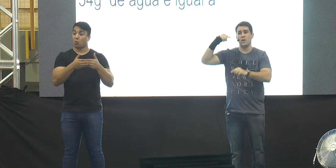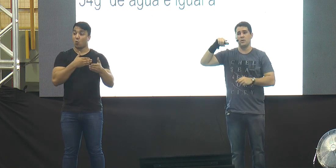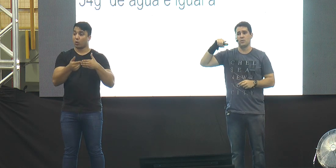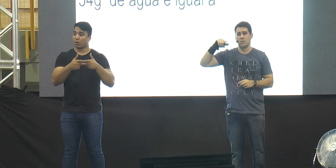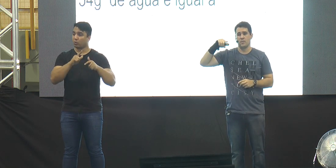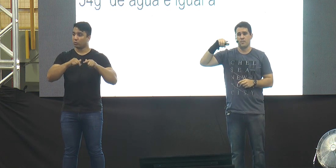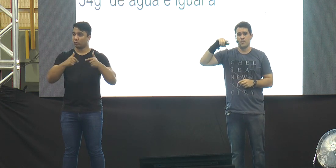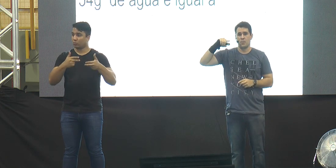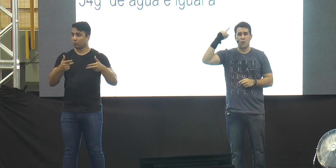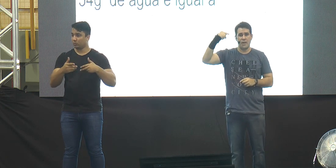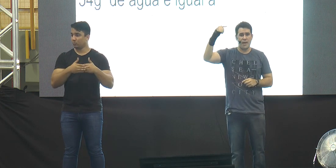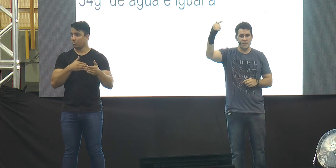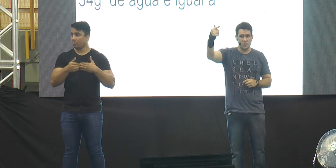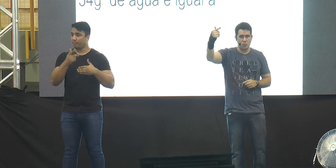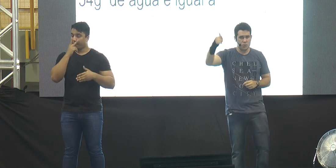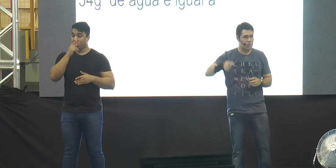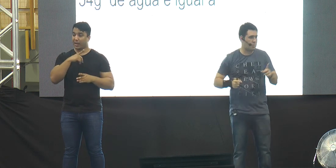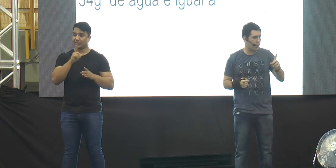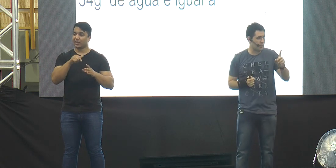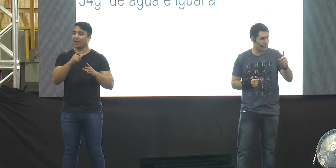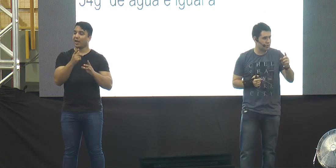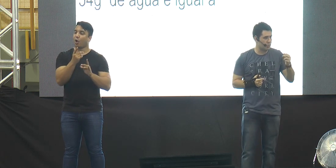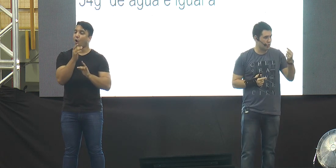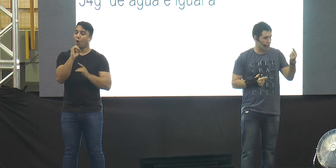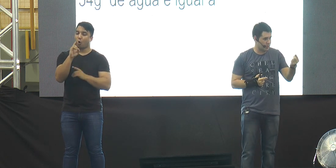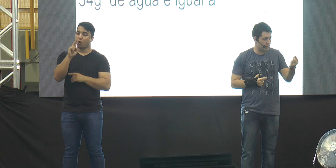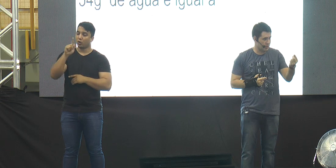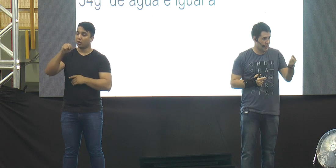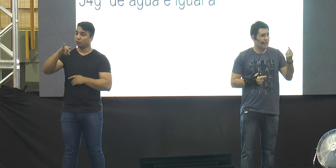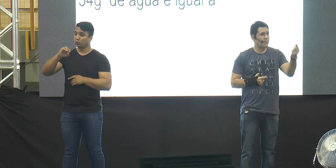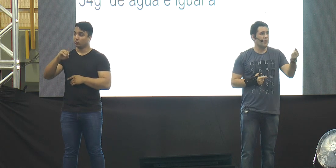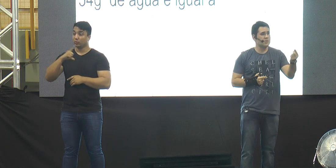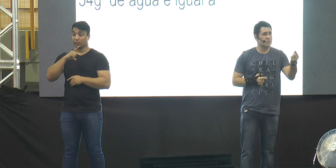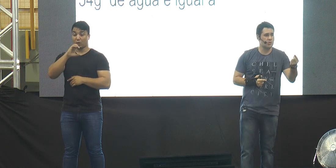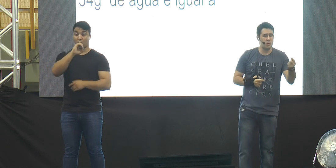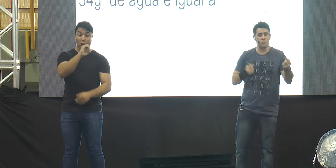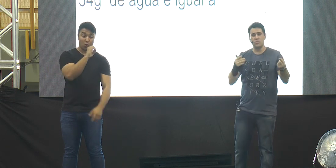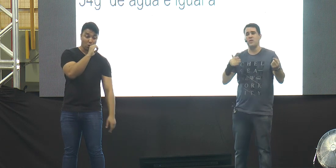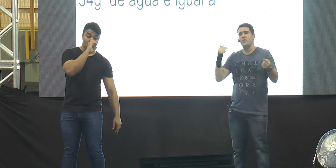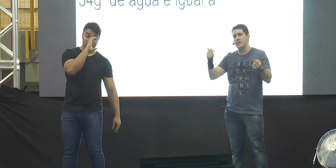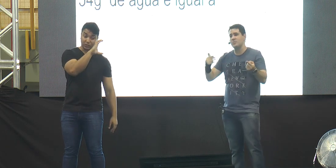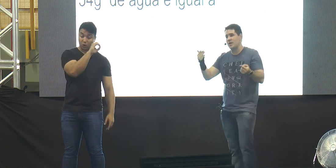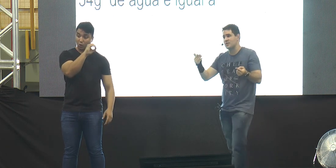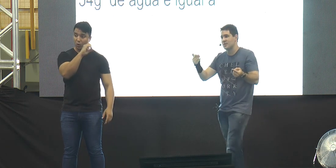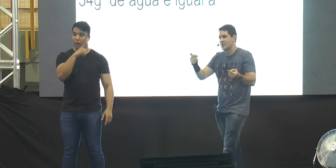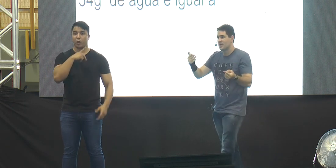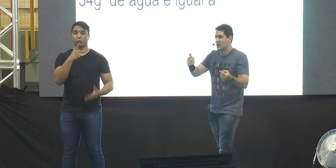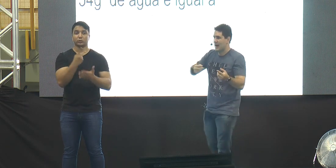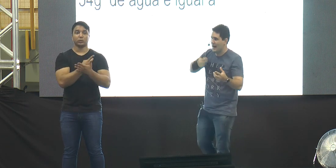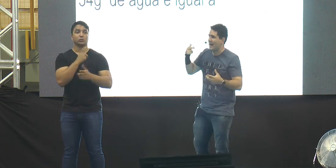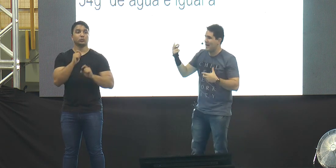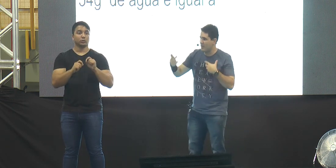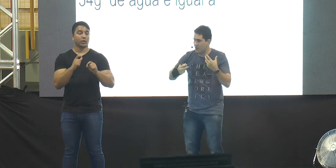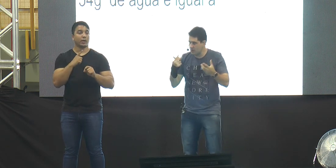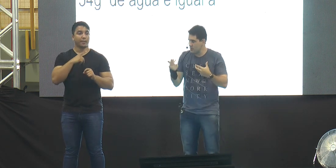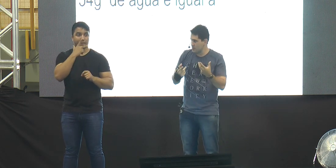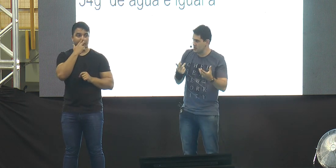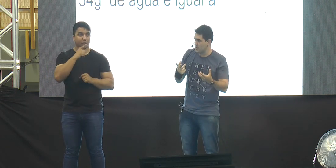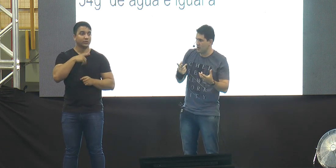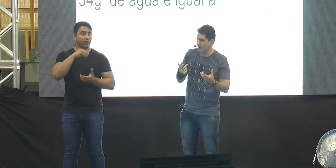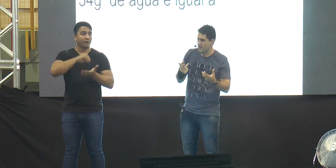composto orgânico. Porque nessa combustão pode produzir o monóxido, e produzindo monóxido, infelizmente,